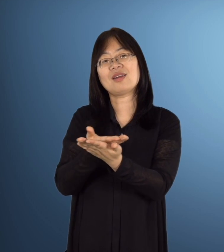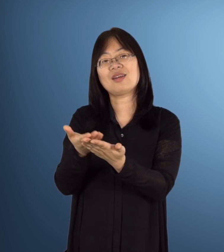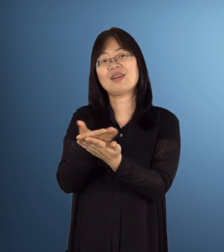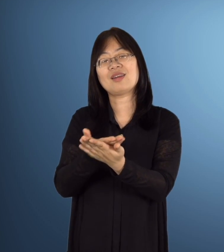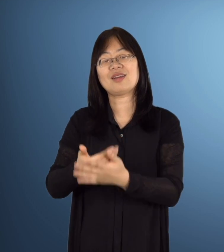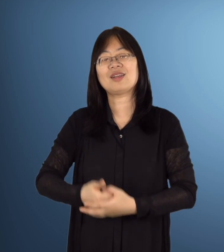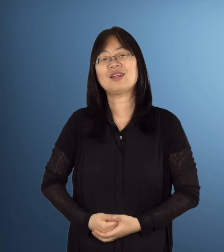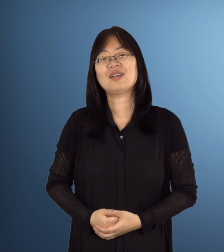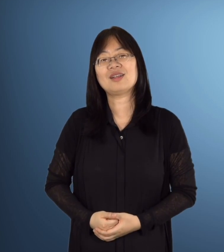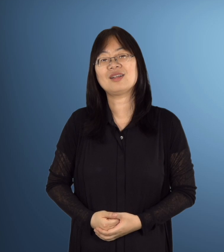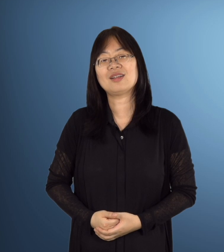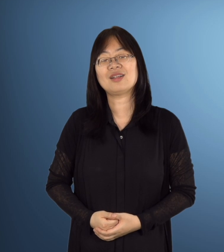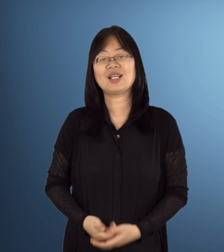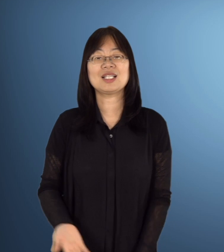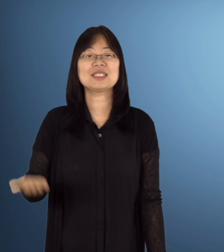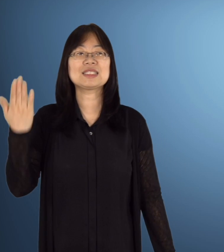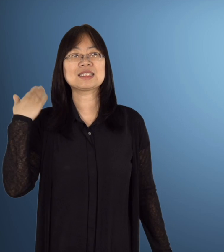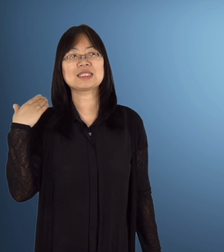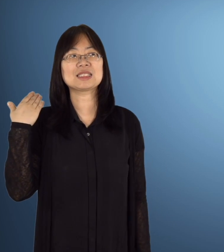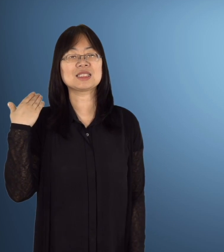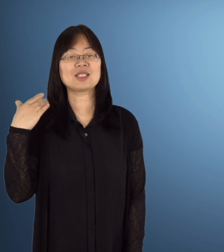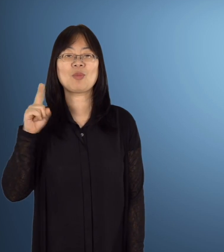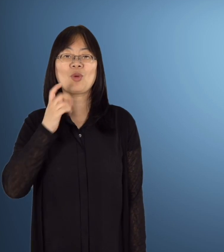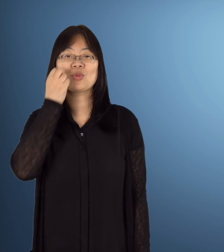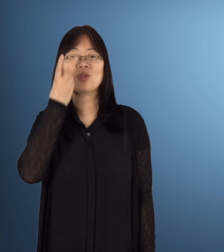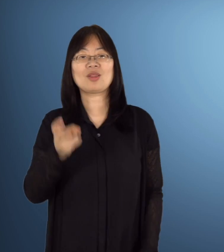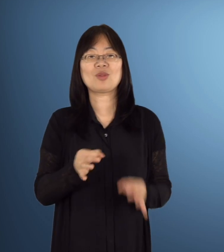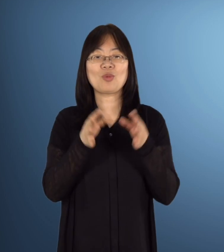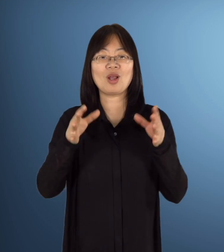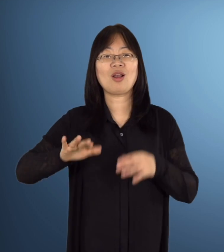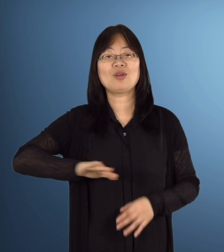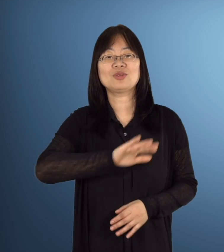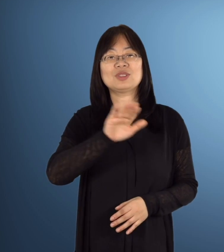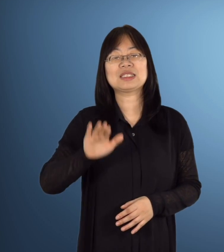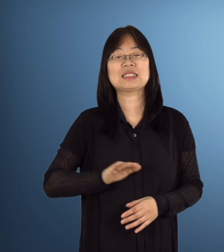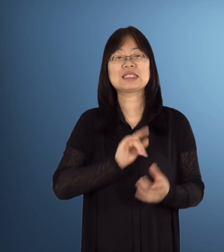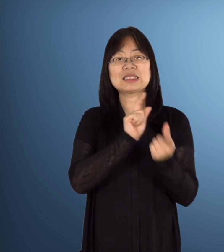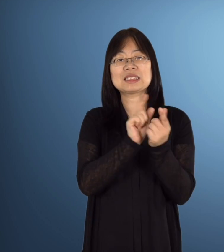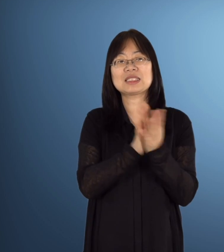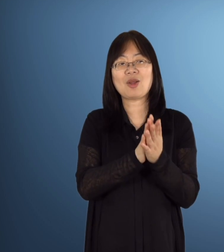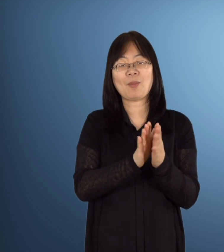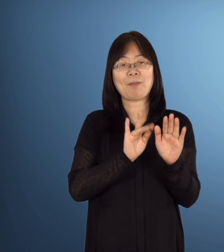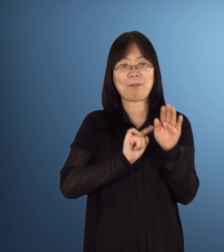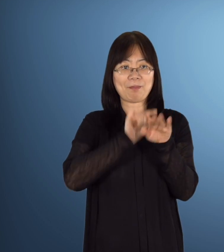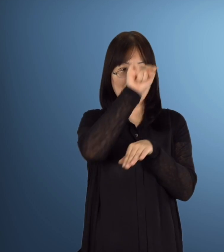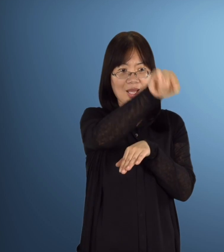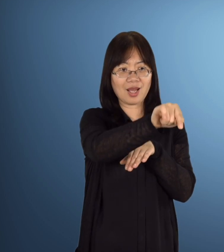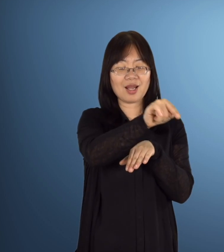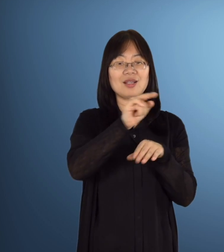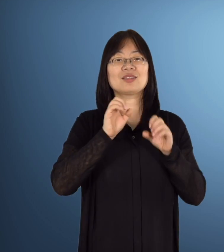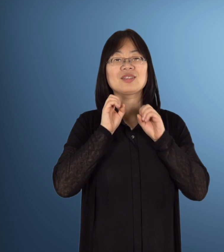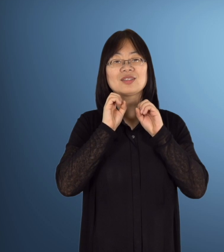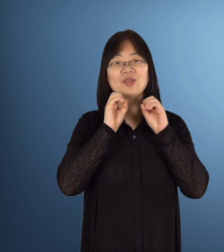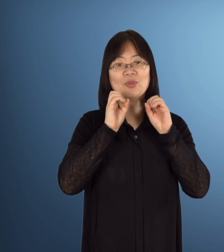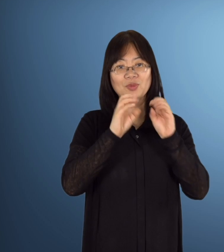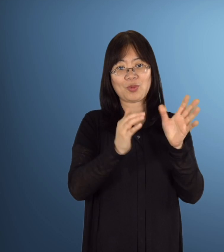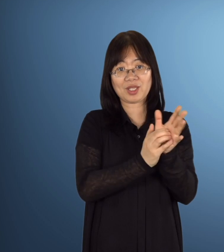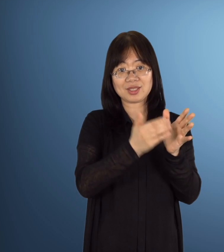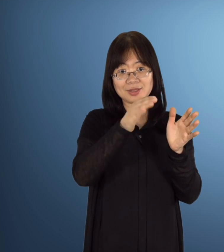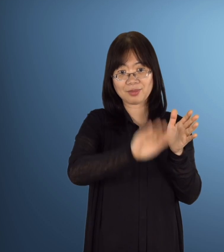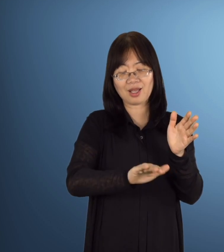것이다. 지난 2달 동안 우리는 현장에서 복음을 전했다면 이제는